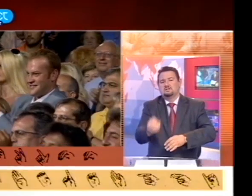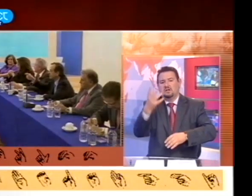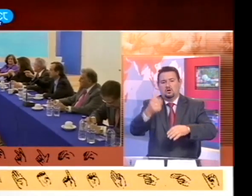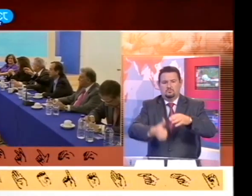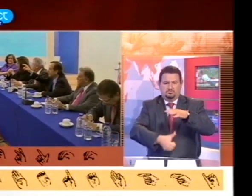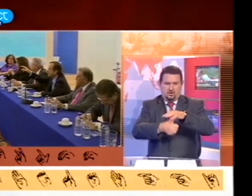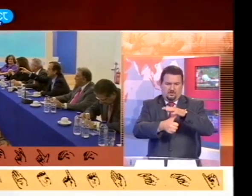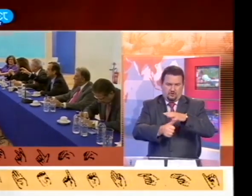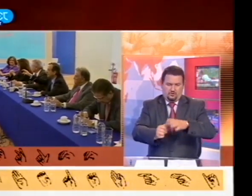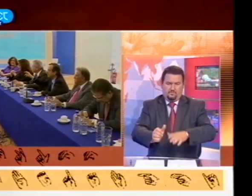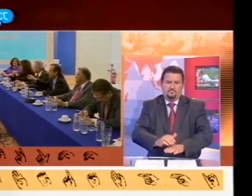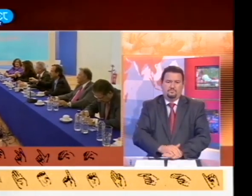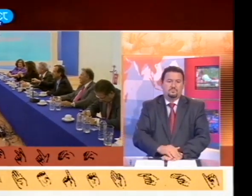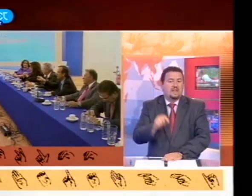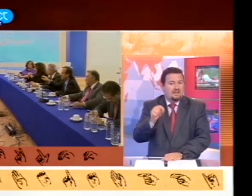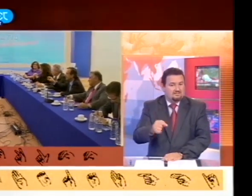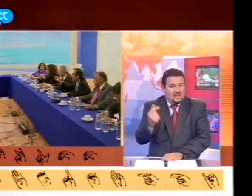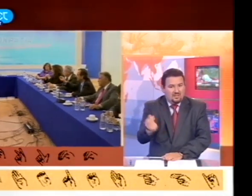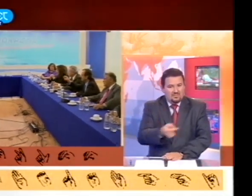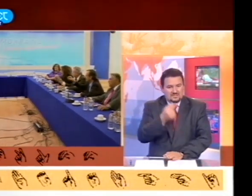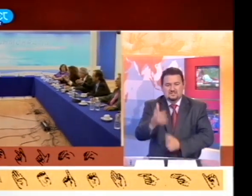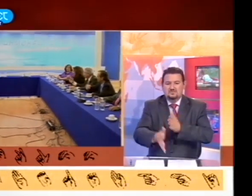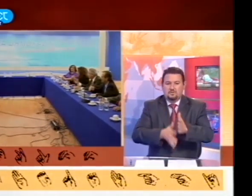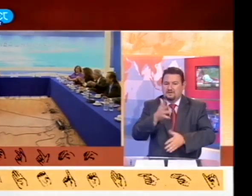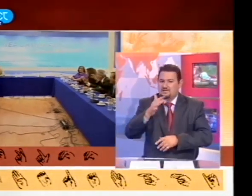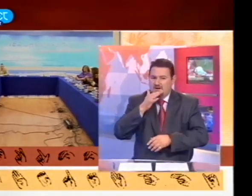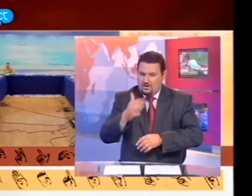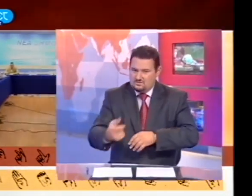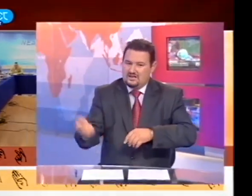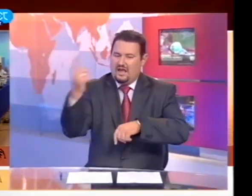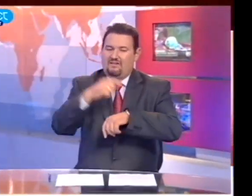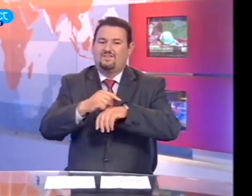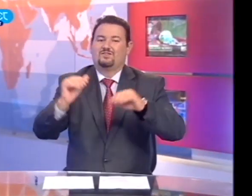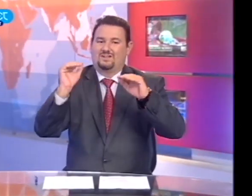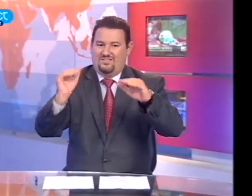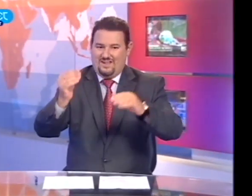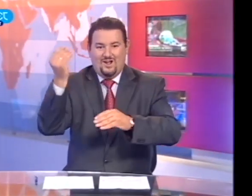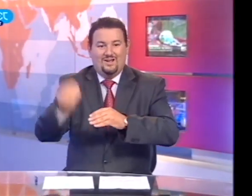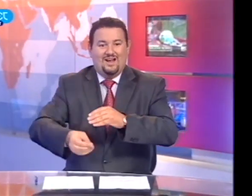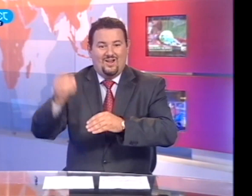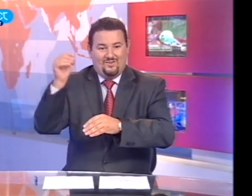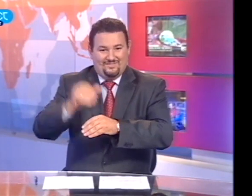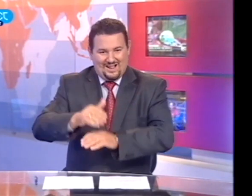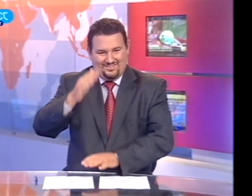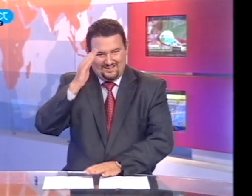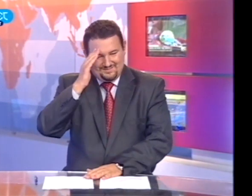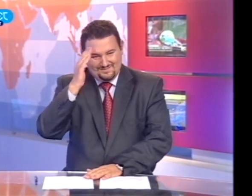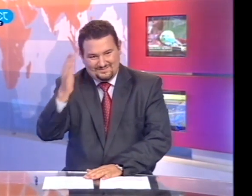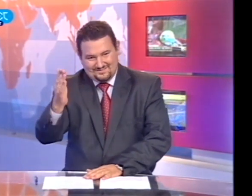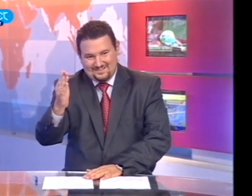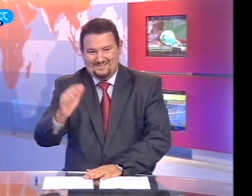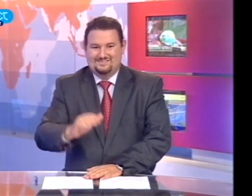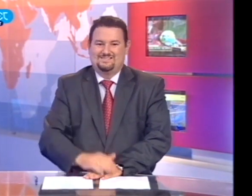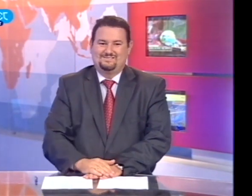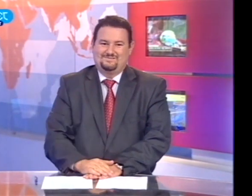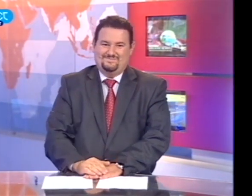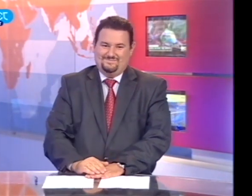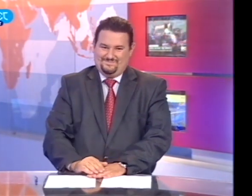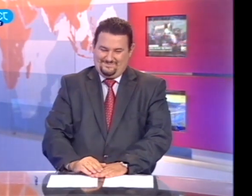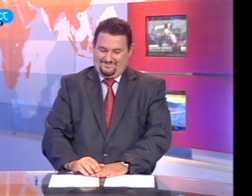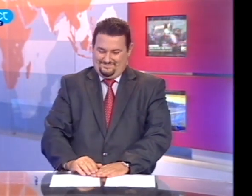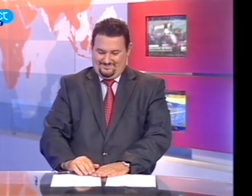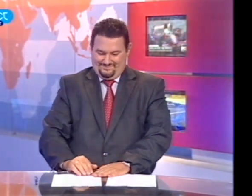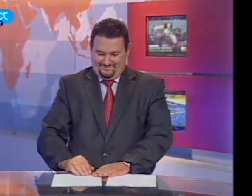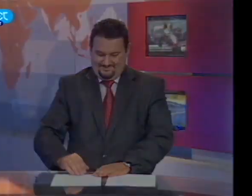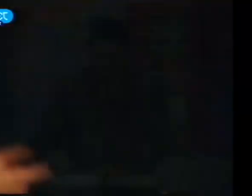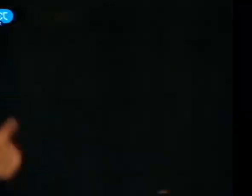Προέδρου. Αυτά ήταν τα νέα του Δελτίου Ειδήσεων στην ελληνική νοηματική γλώσσα. Αύριο την ίδια ώρα πάλι κοντά σας. Καλό σας